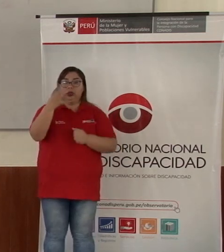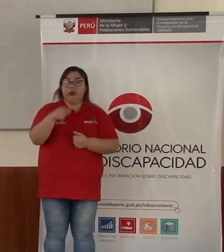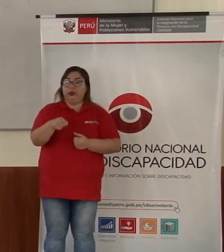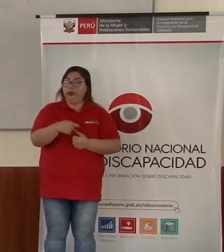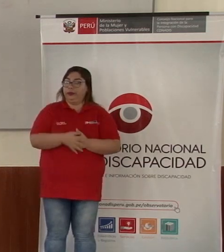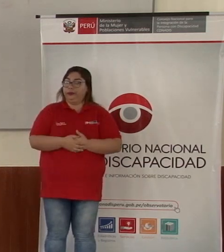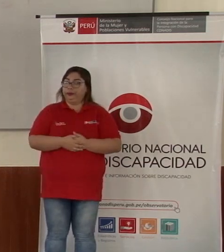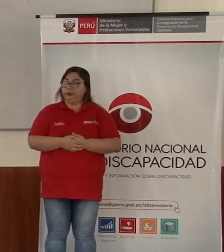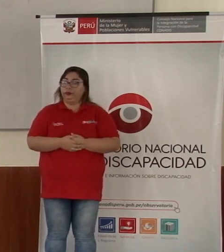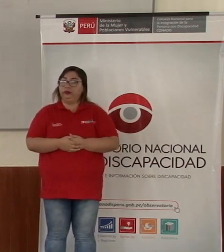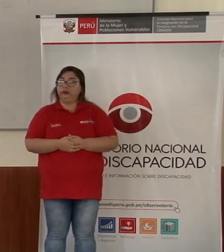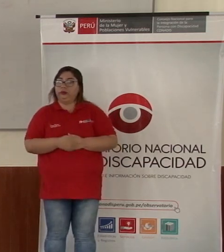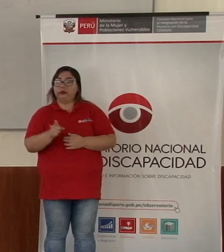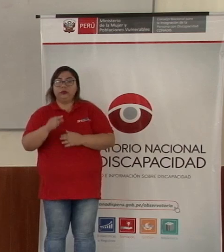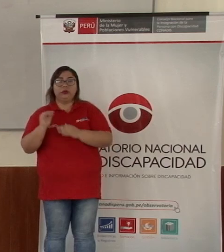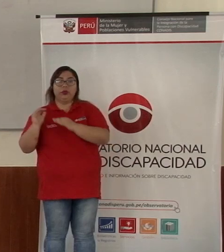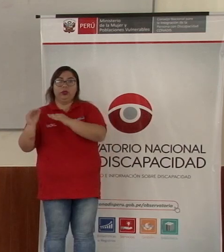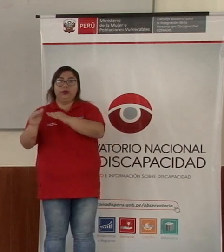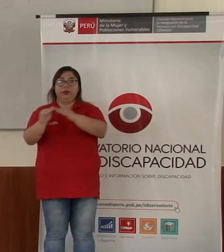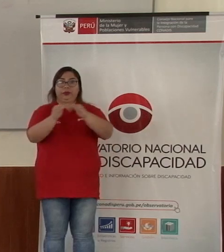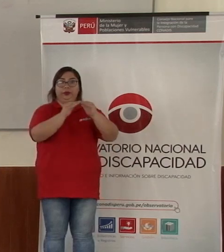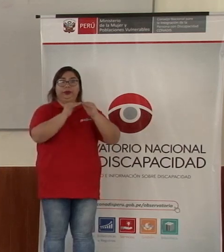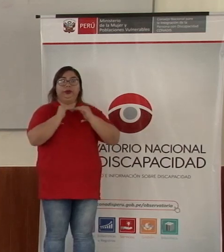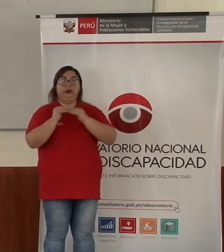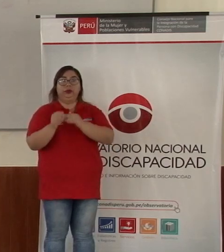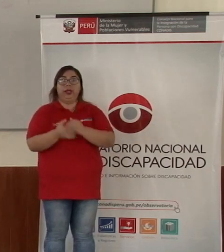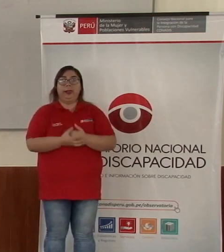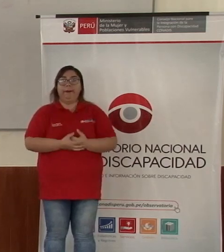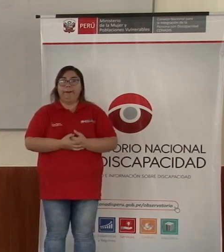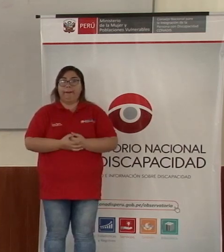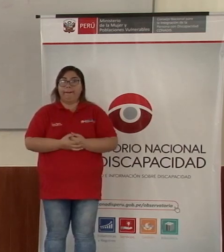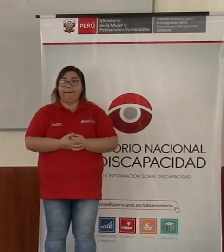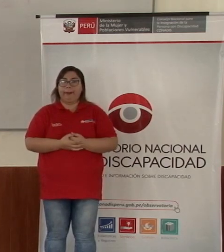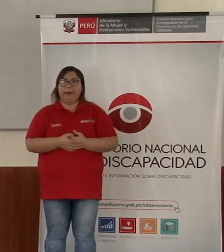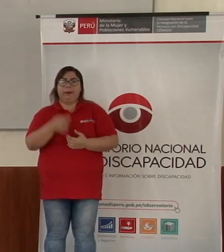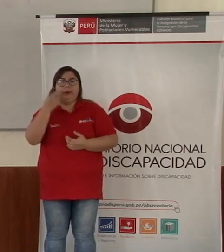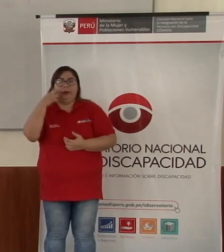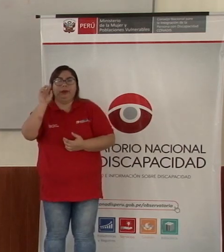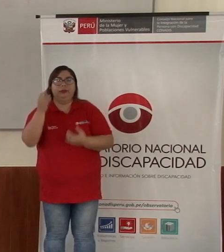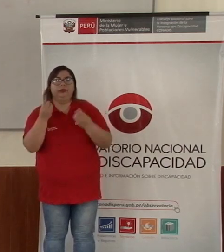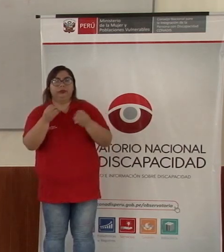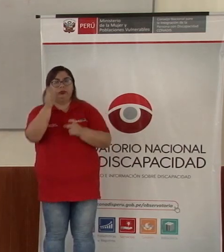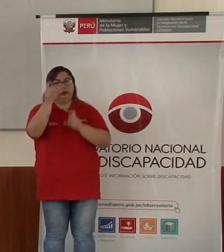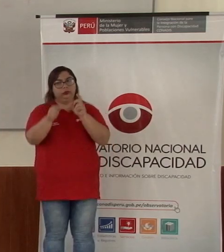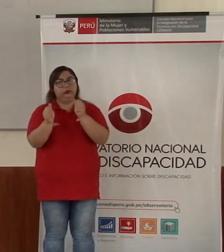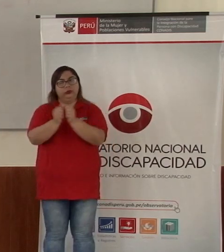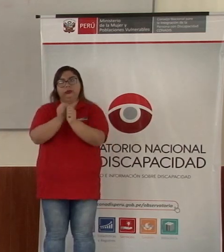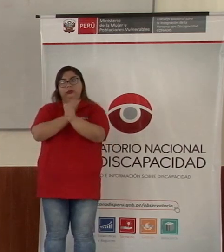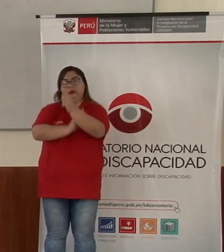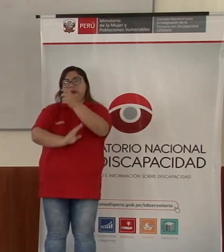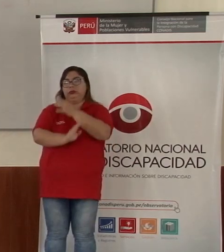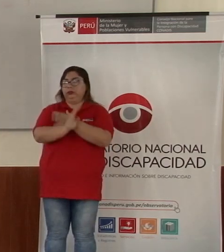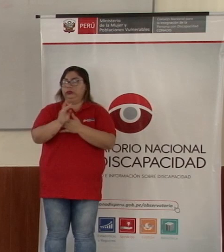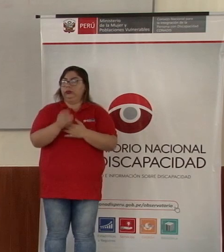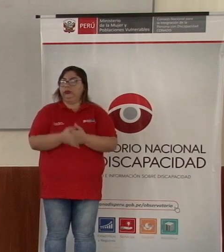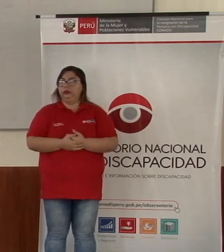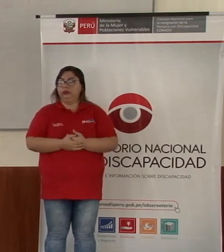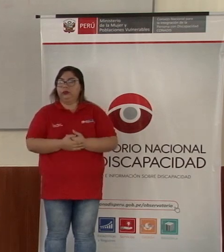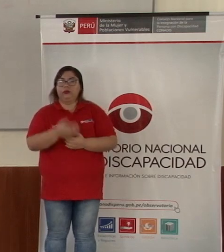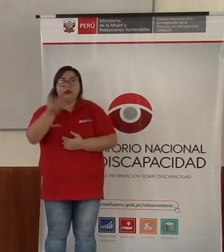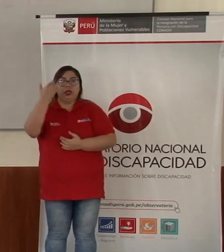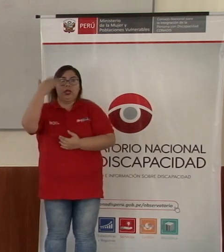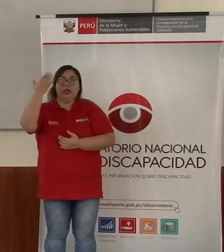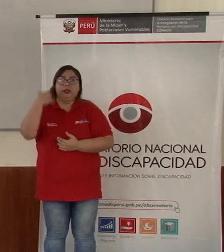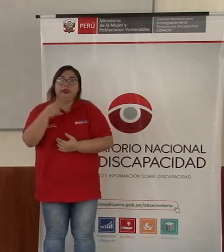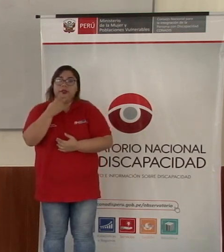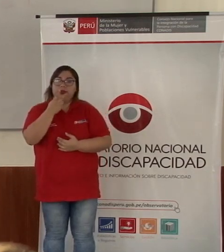la doctrina italiana, nos pone a todos iguales. Pero ¿qué es lo que pasaba con la persona con discapacidad? En esa época